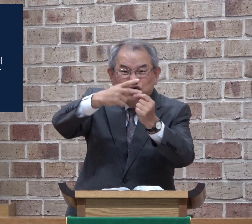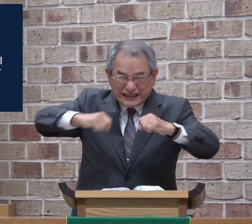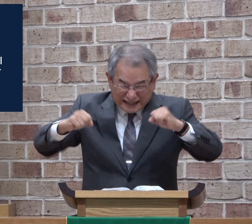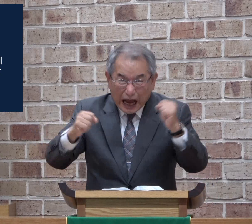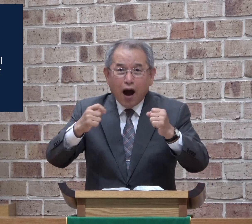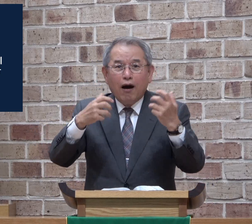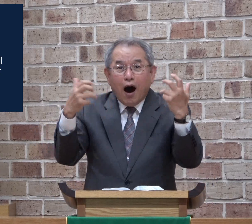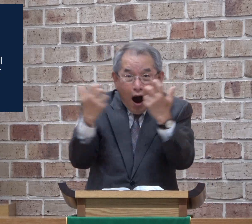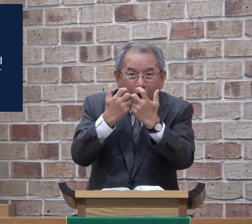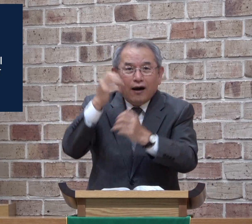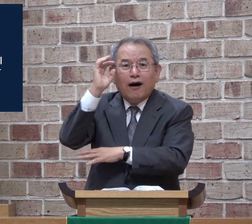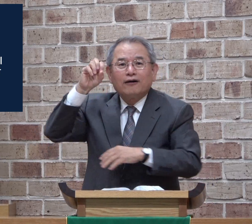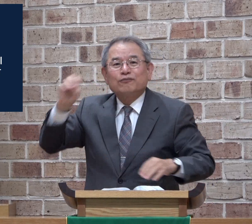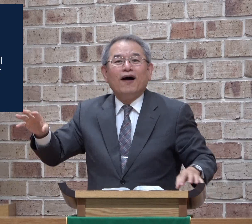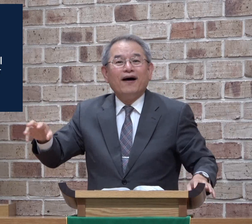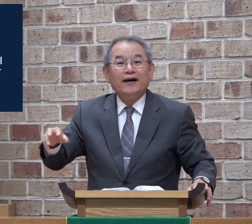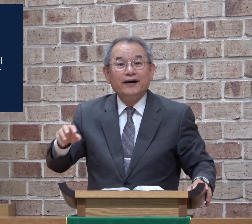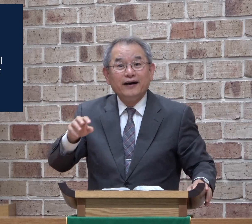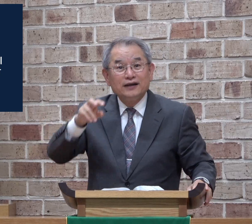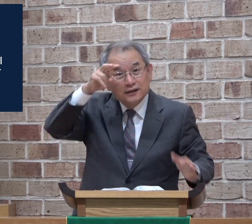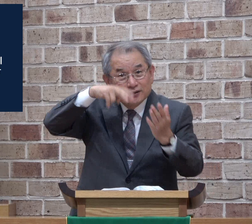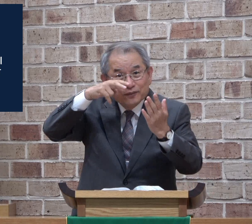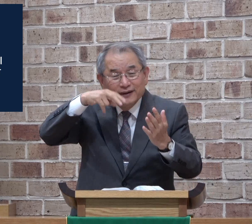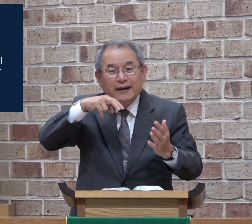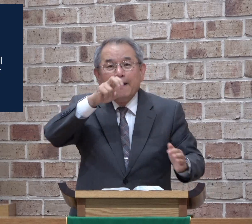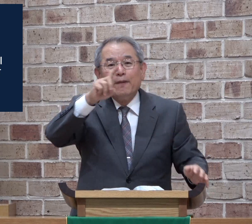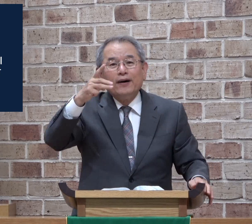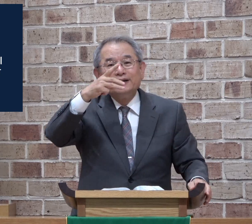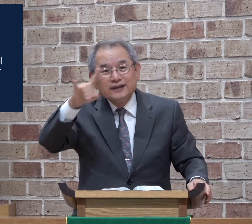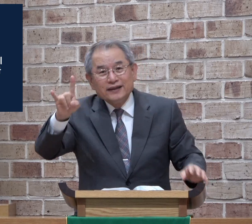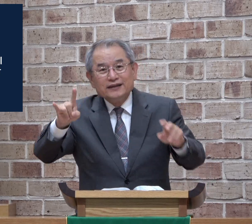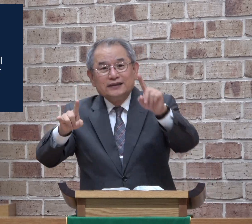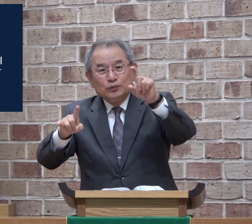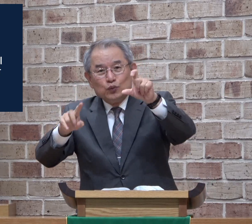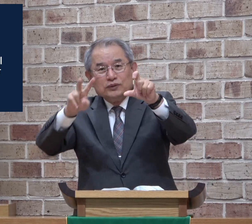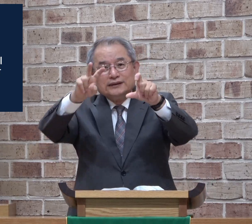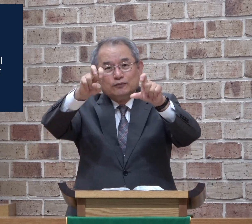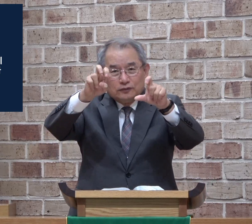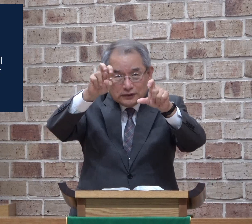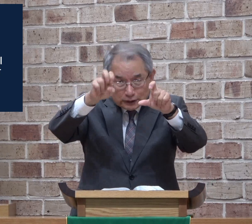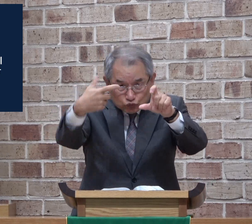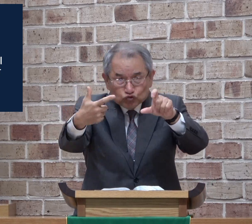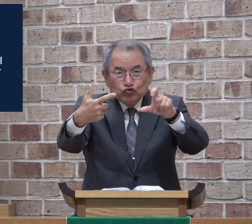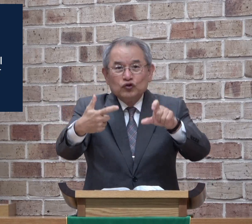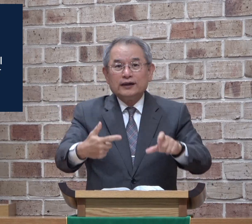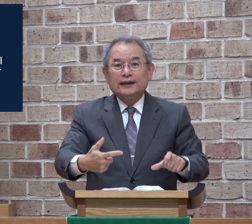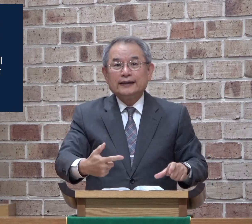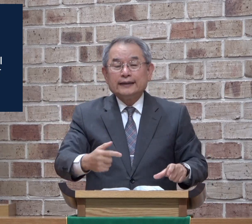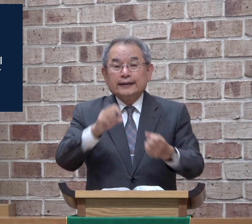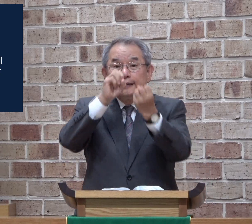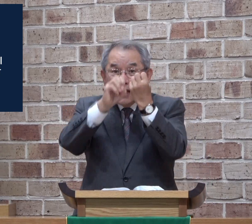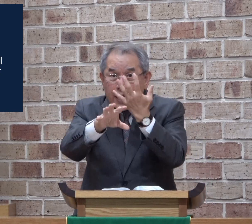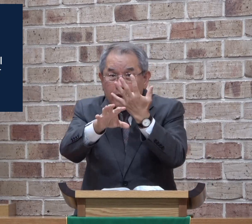또 예수님께서 더 차가운 말씀하십니다. 마태복음 15장 26절 보면 대답하여